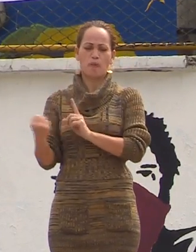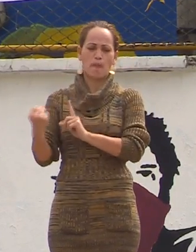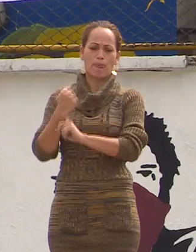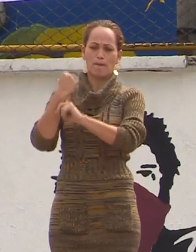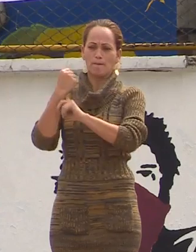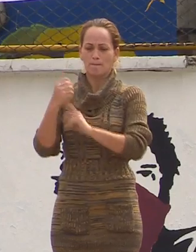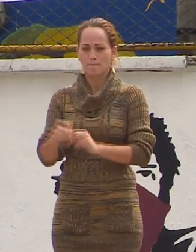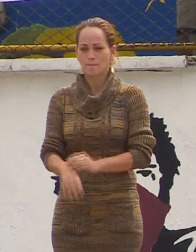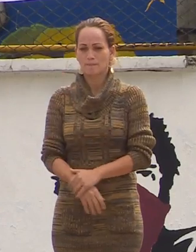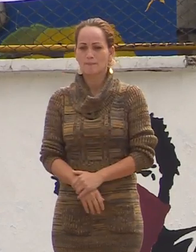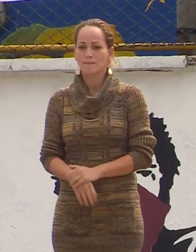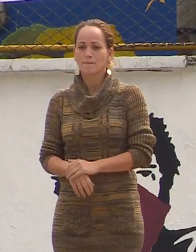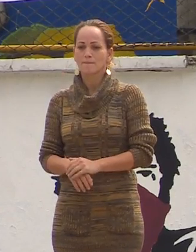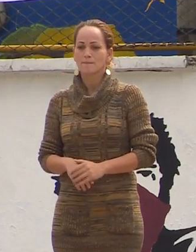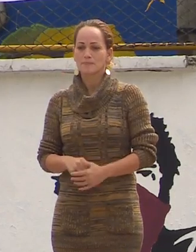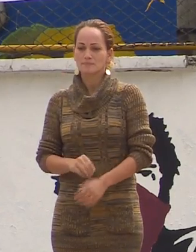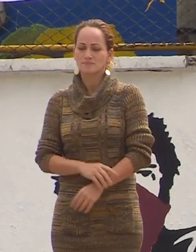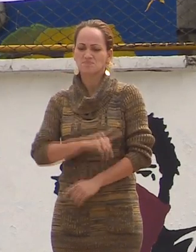indiferencia.